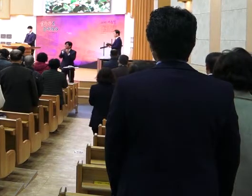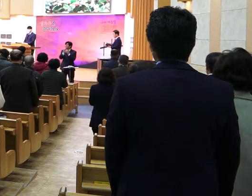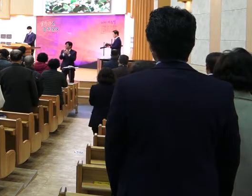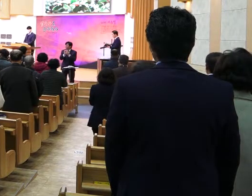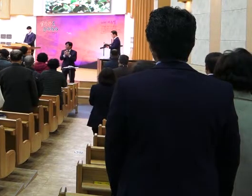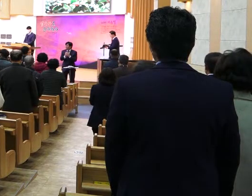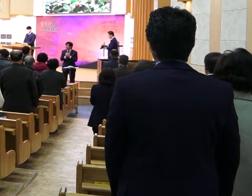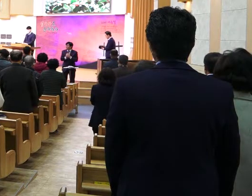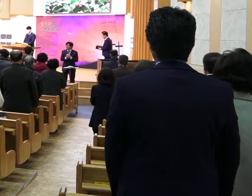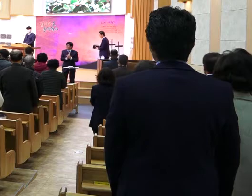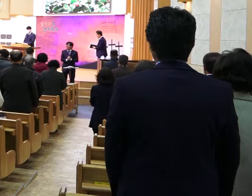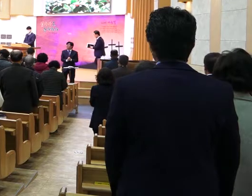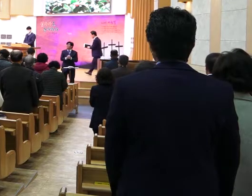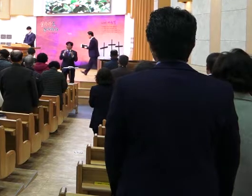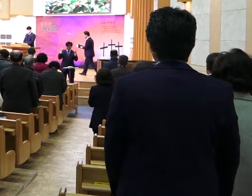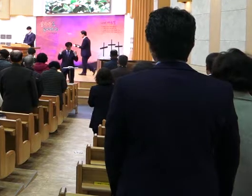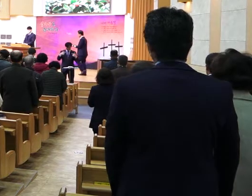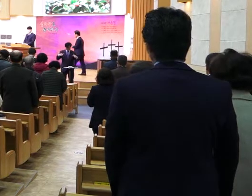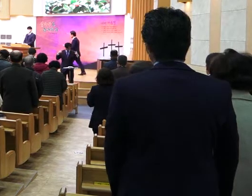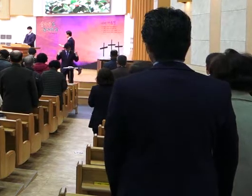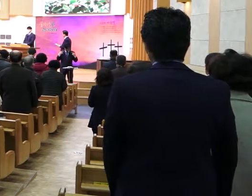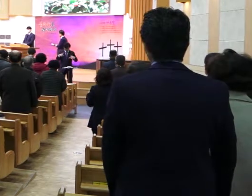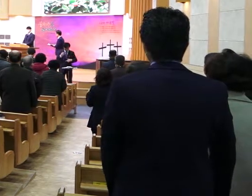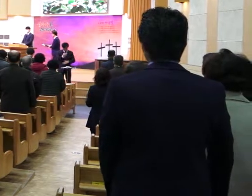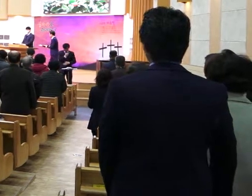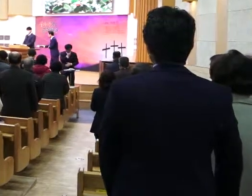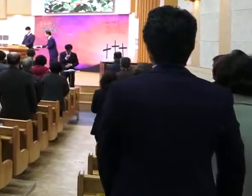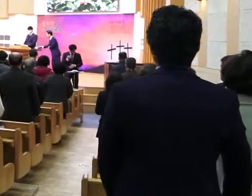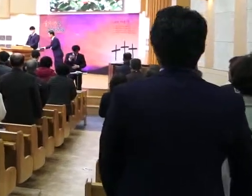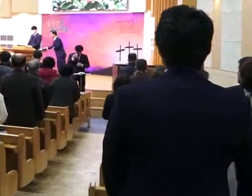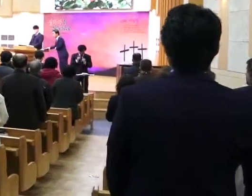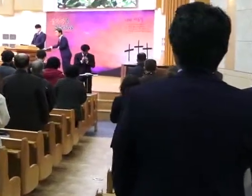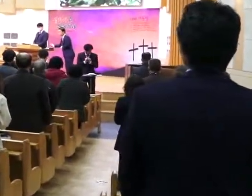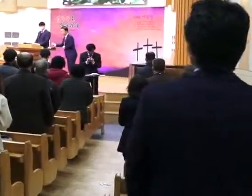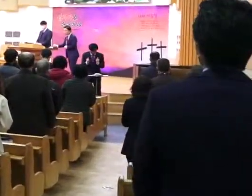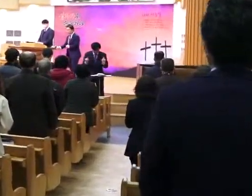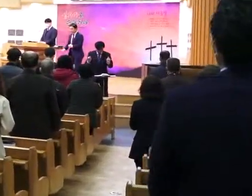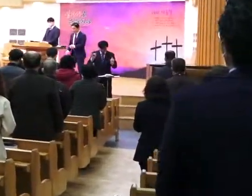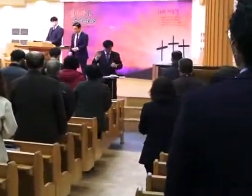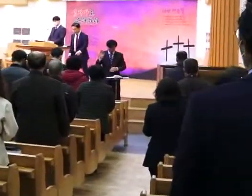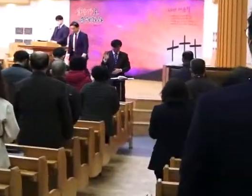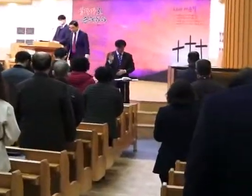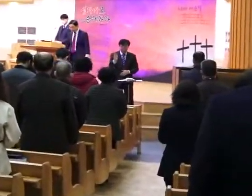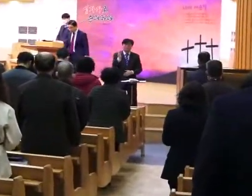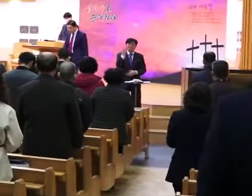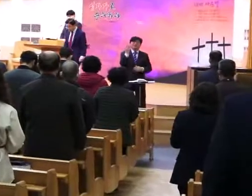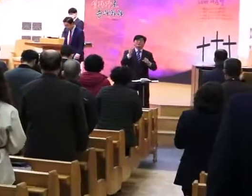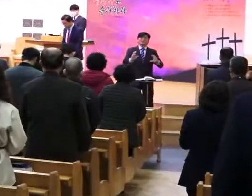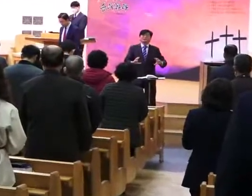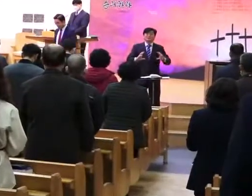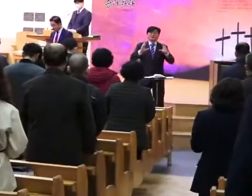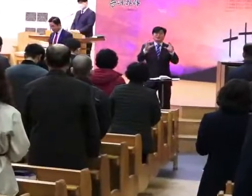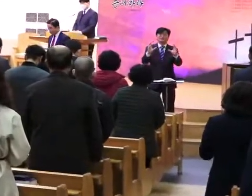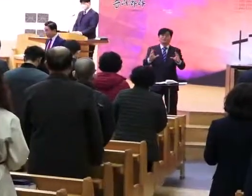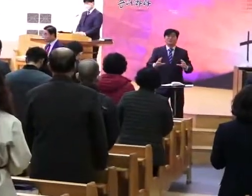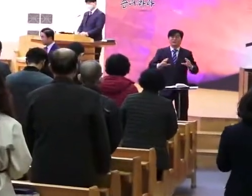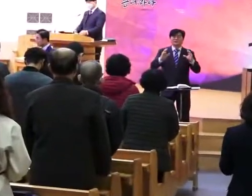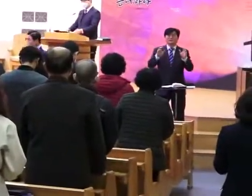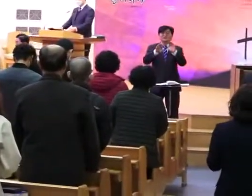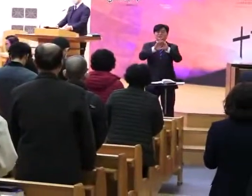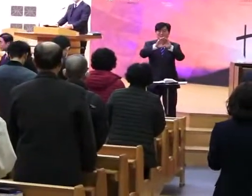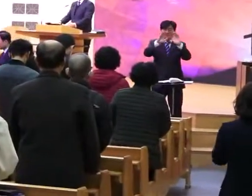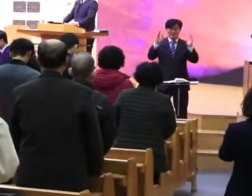알도록 기도에 매일 증인 되리라. 세상